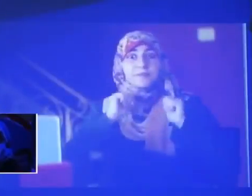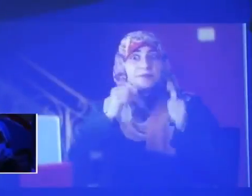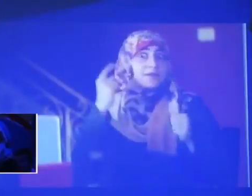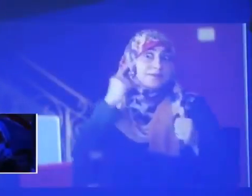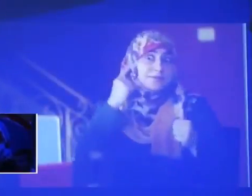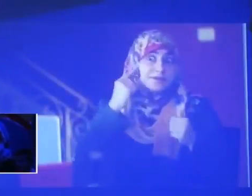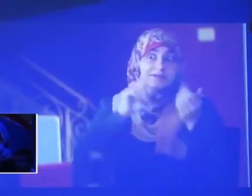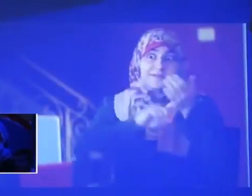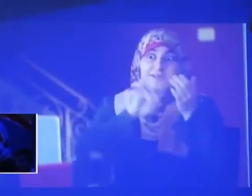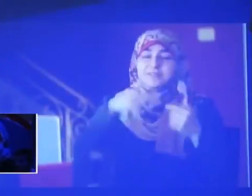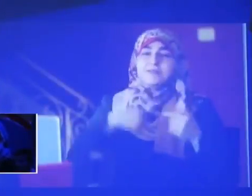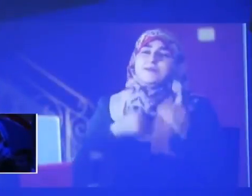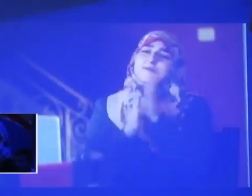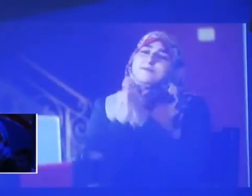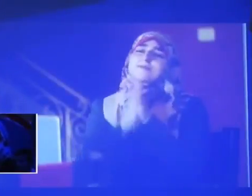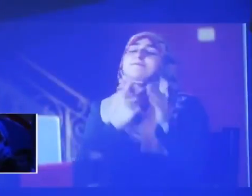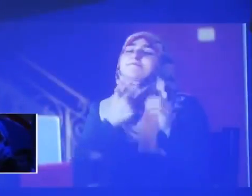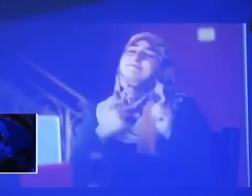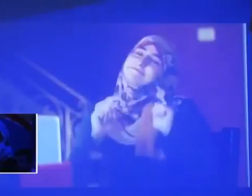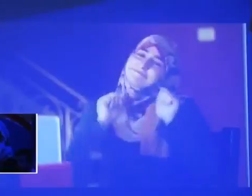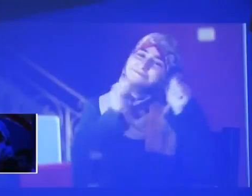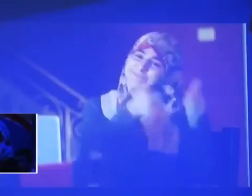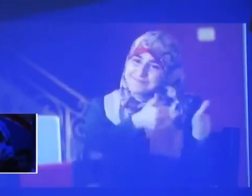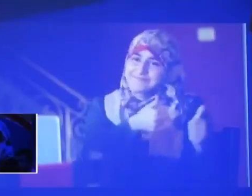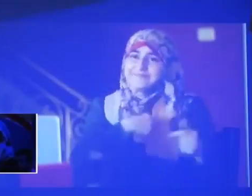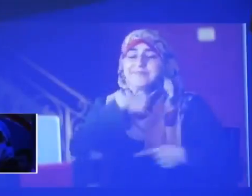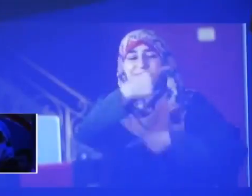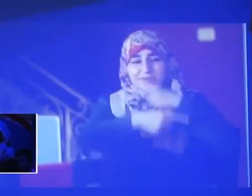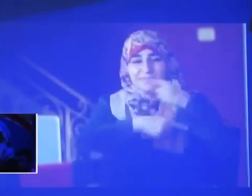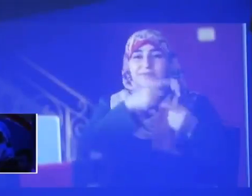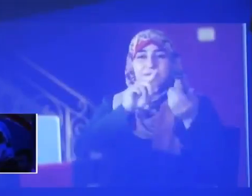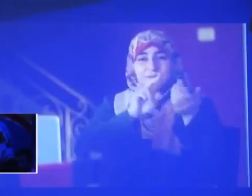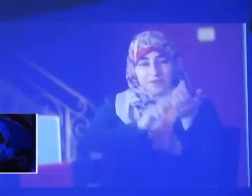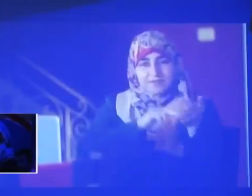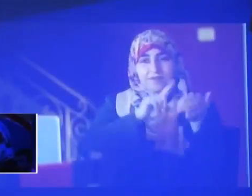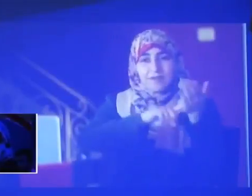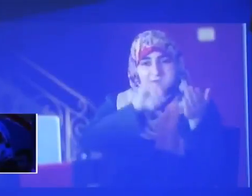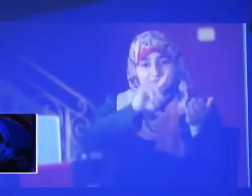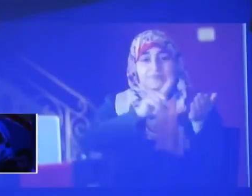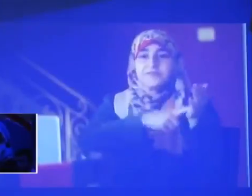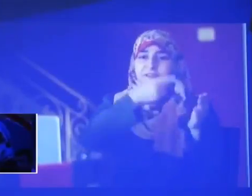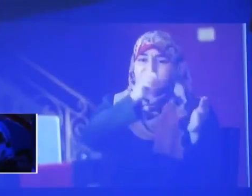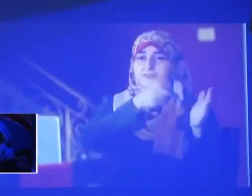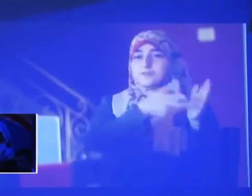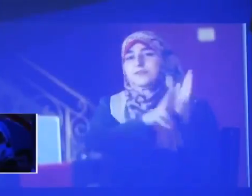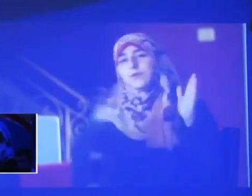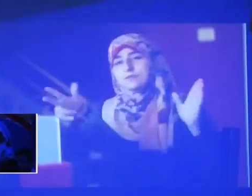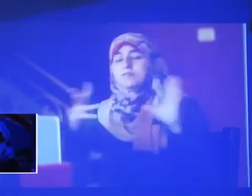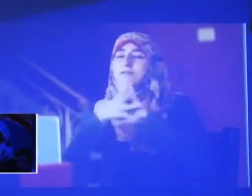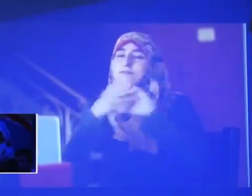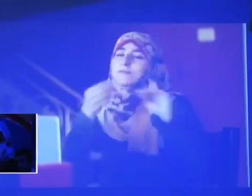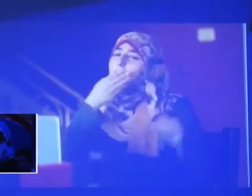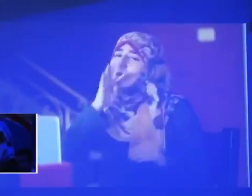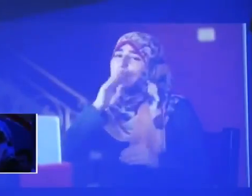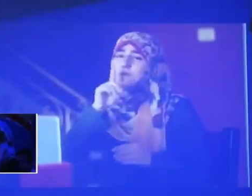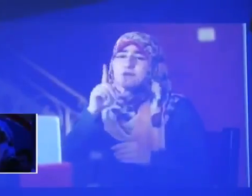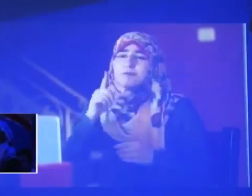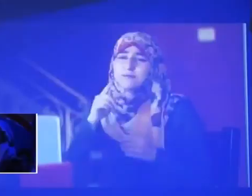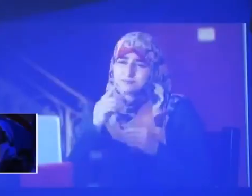نفسنا نكمل تدريسنا وتعليمنا. بعد هيك فتحوا مدرسة مصطفى صادق الرافعي، مصطفى صادق